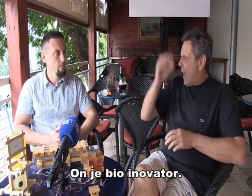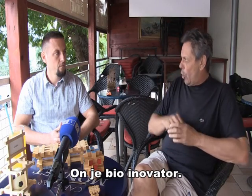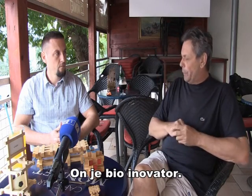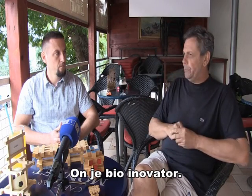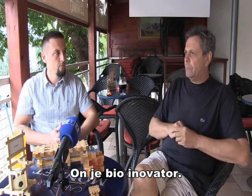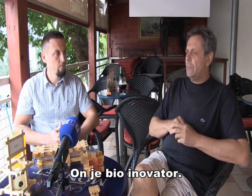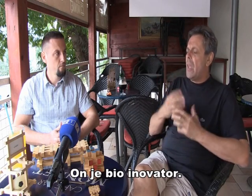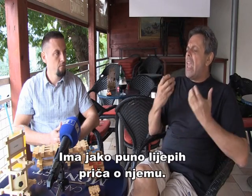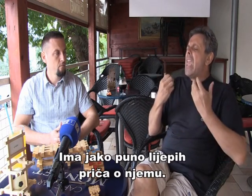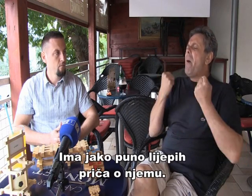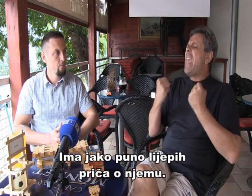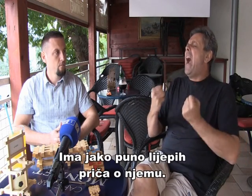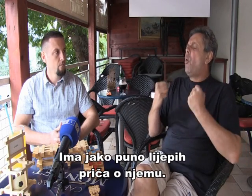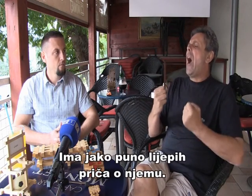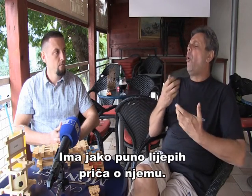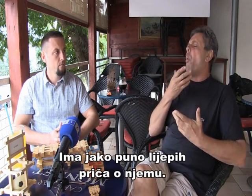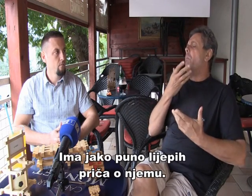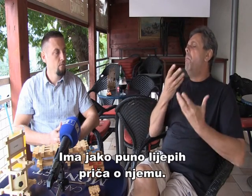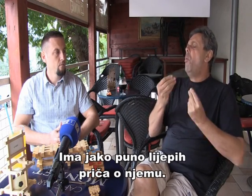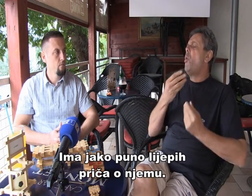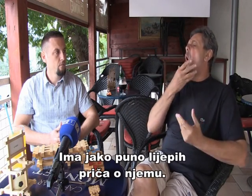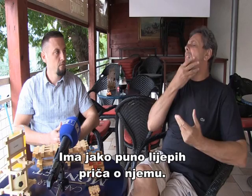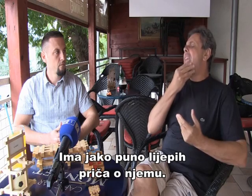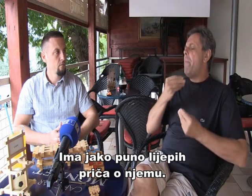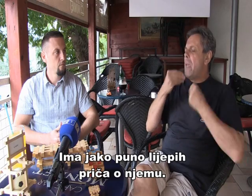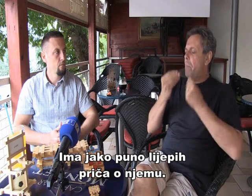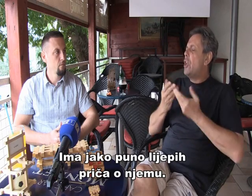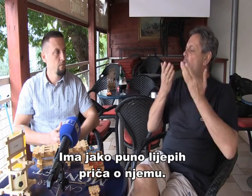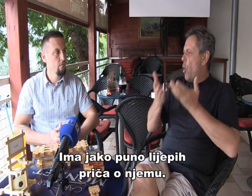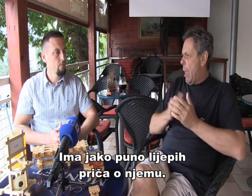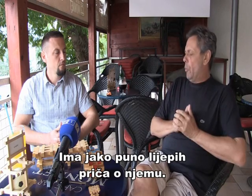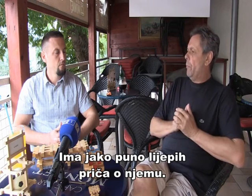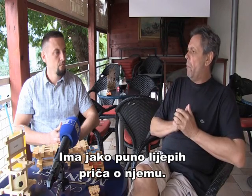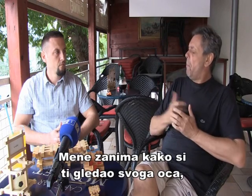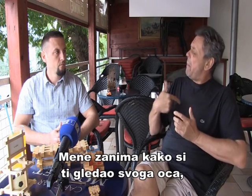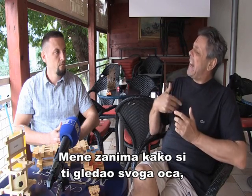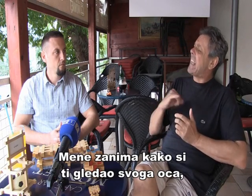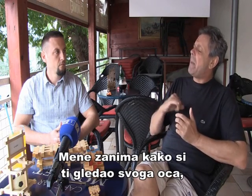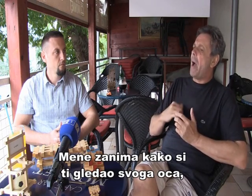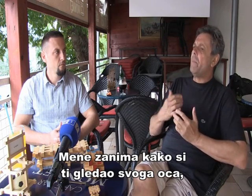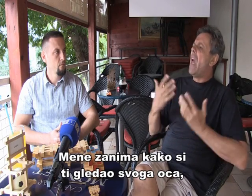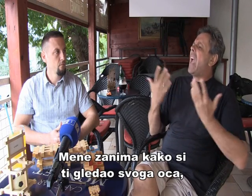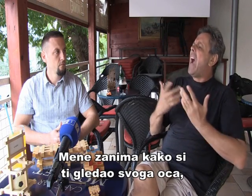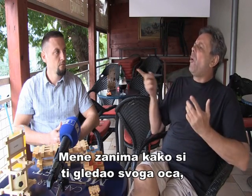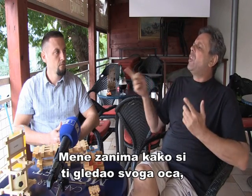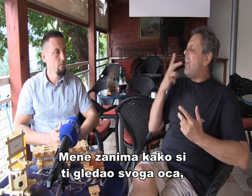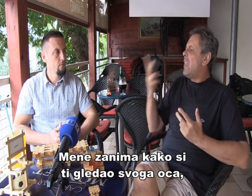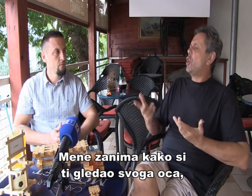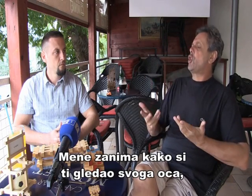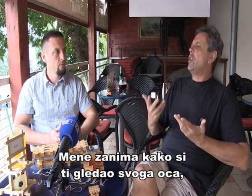inovator. Ima jako, jako puno lijepih priča o njemu. Pa mene zanima kako ti vidiš,